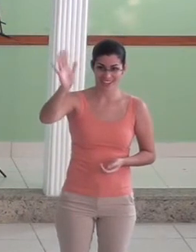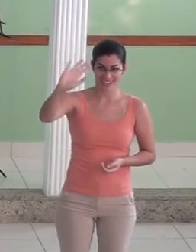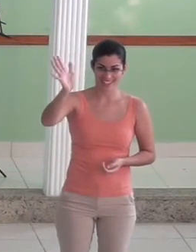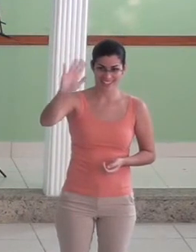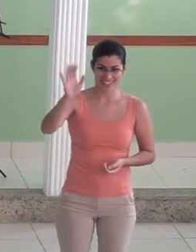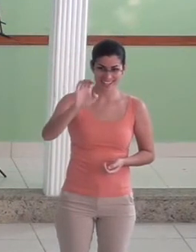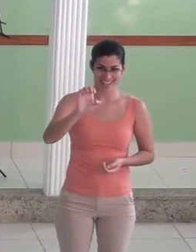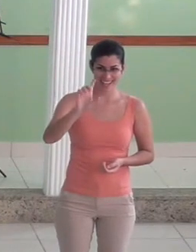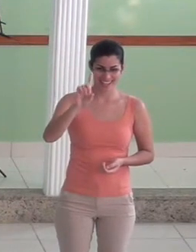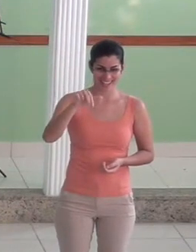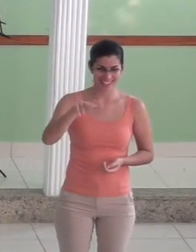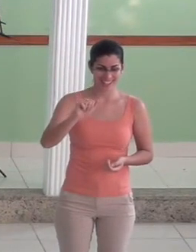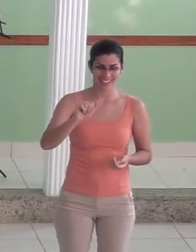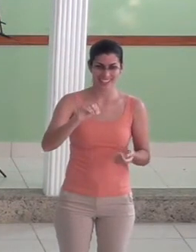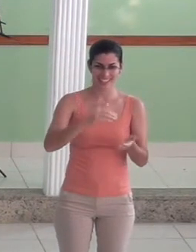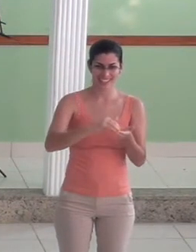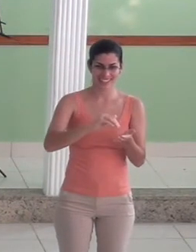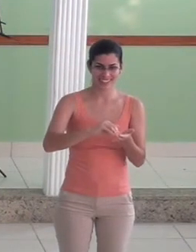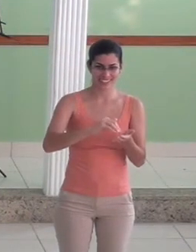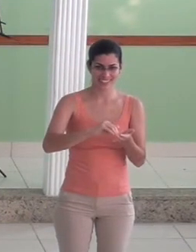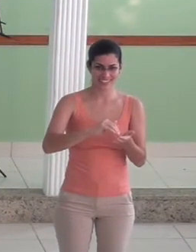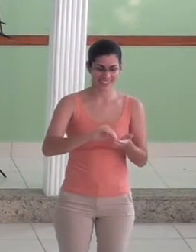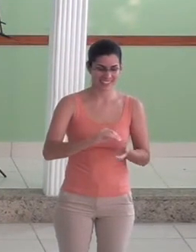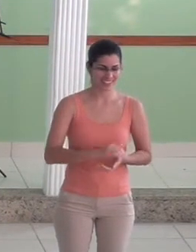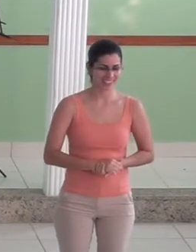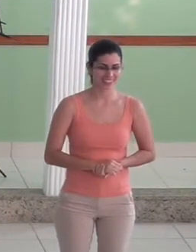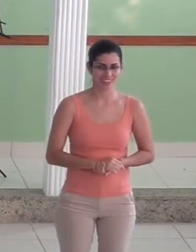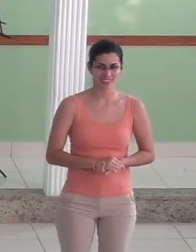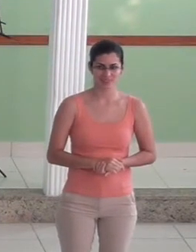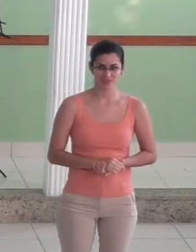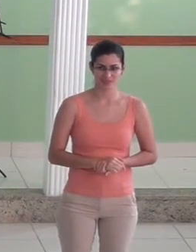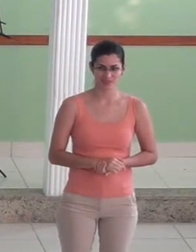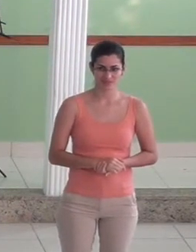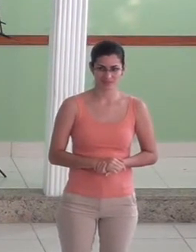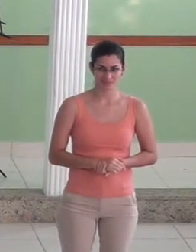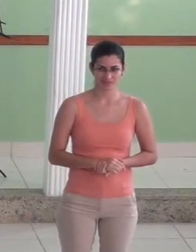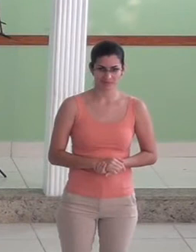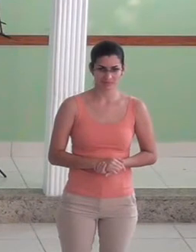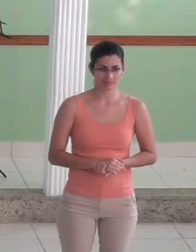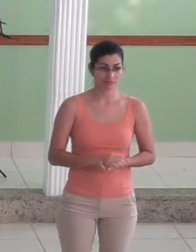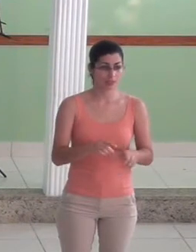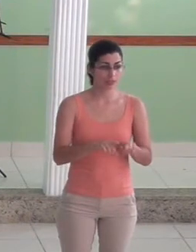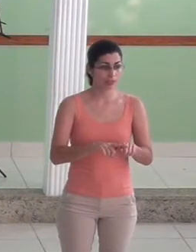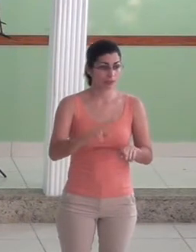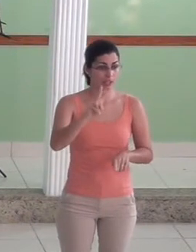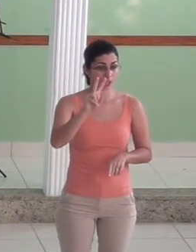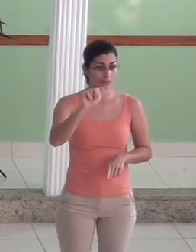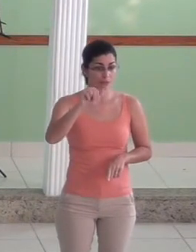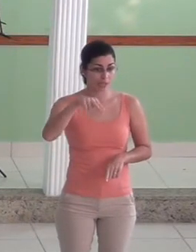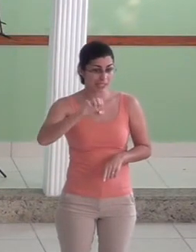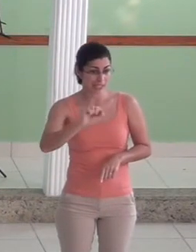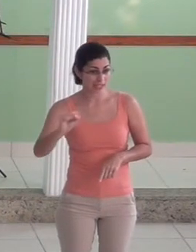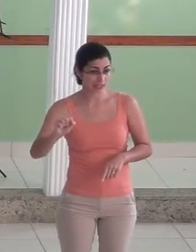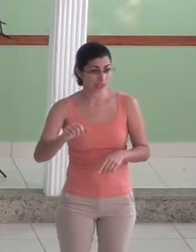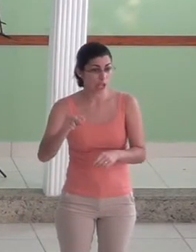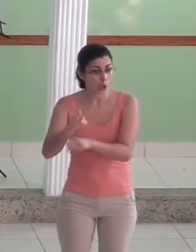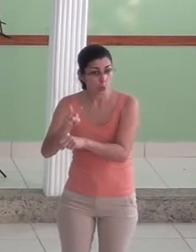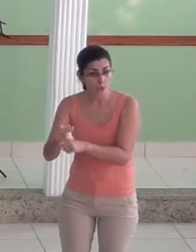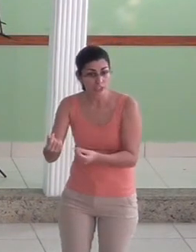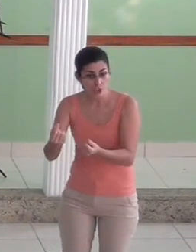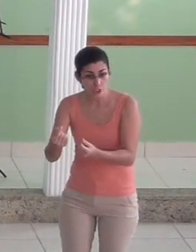Irmã Edna está ali também, está ali no som, ali, os irmãos podem olhar. A Vanessa, que é a tesoureira da